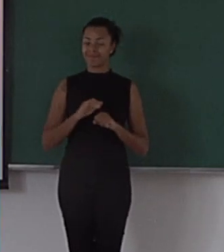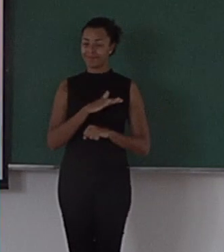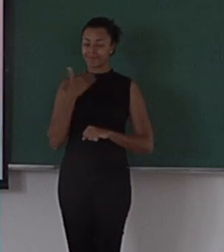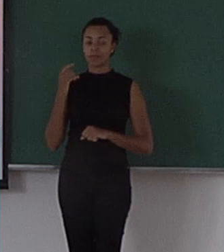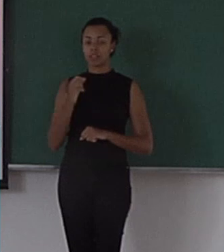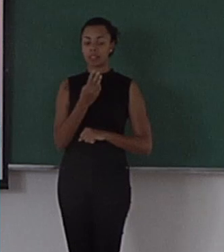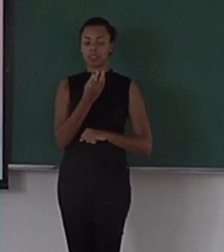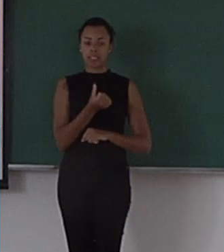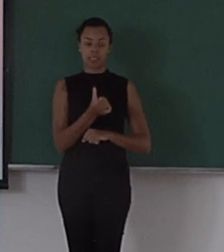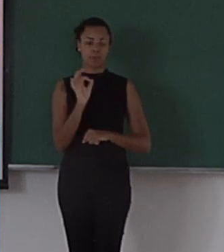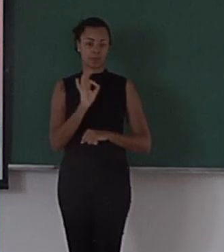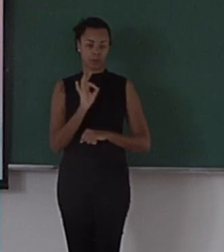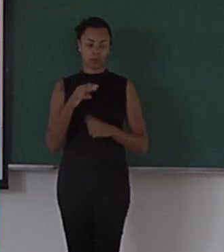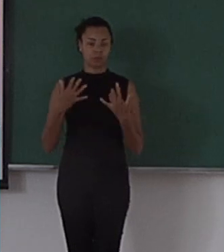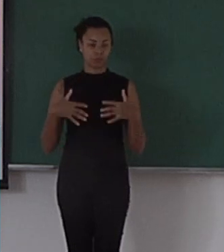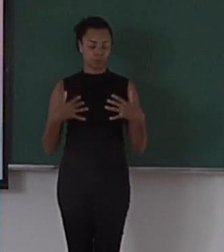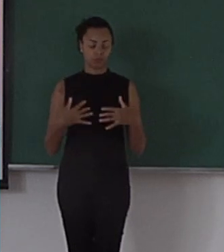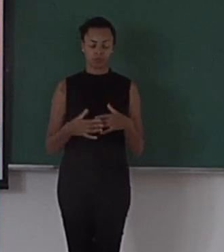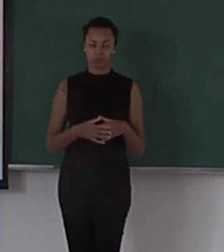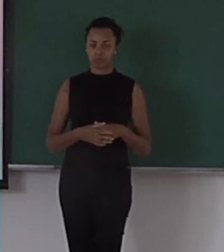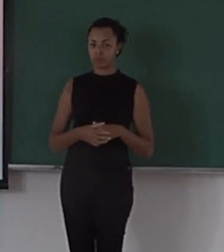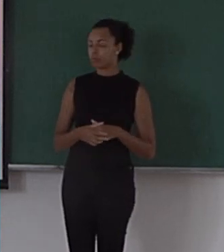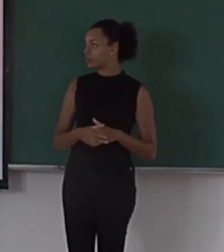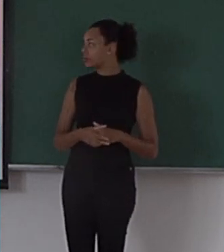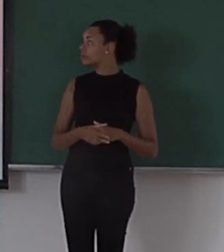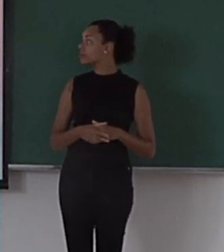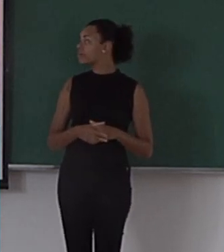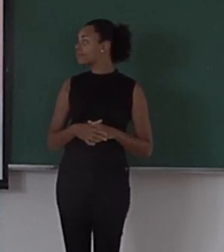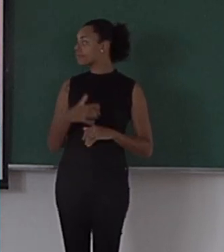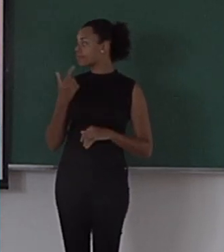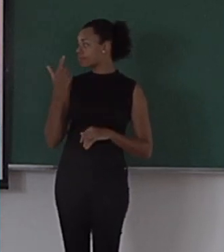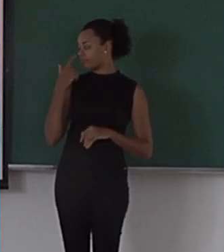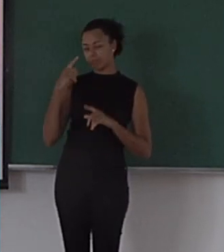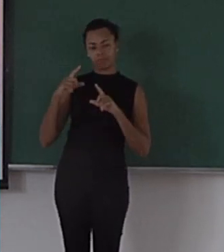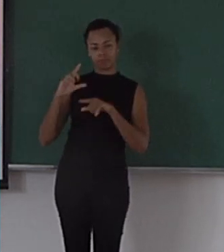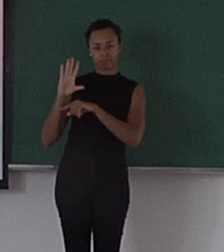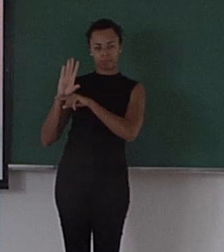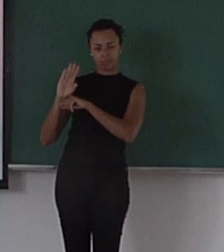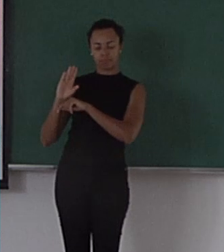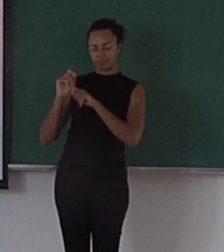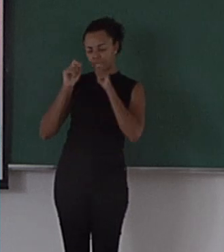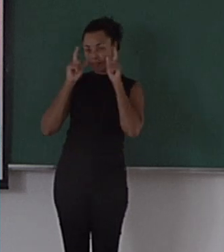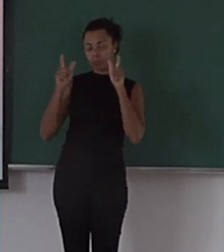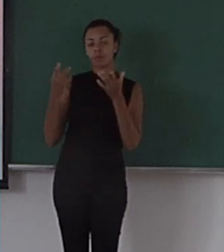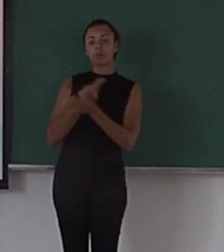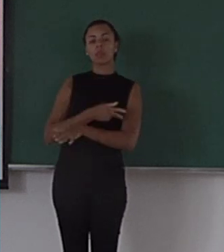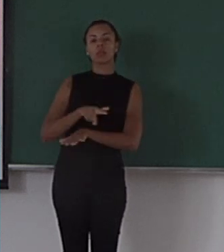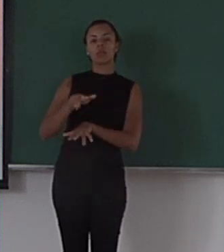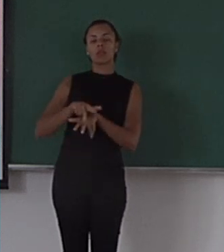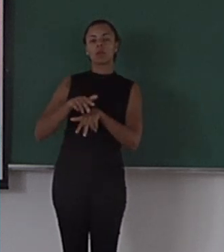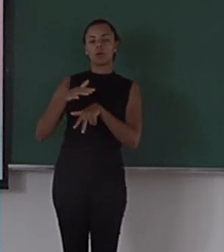bem abrangente. Isso daqui é uma foto bem chamativa, né? Um paciente que foi atendido no hospital universitário